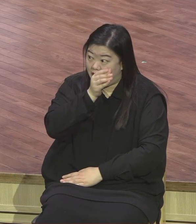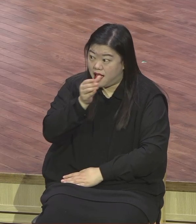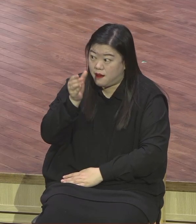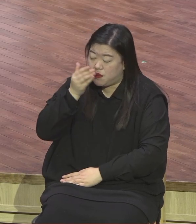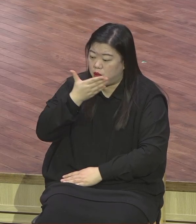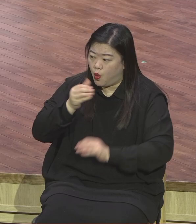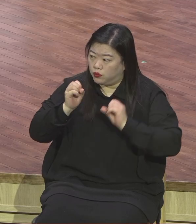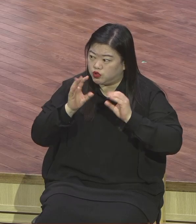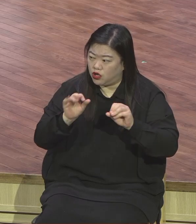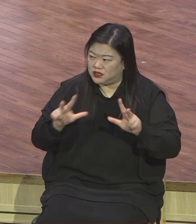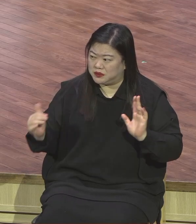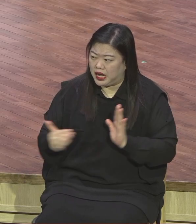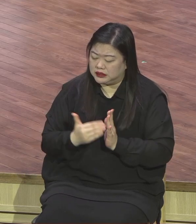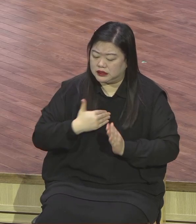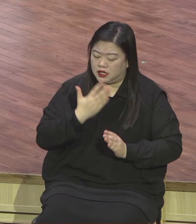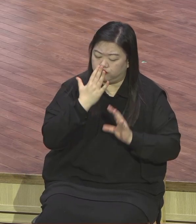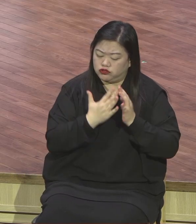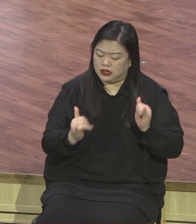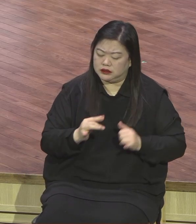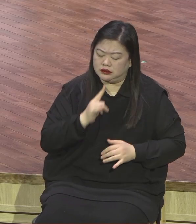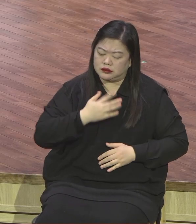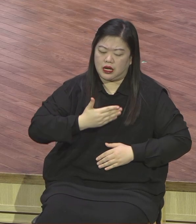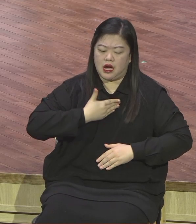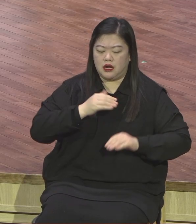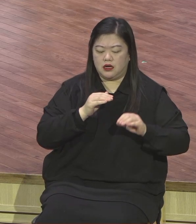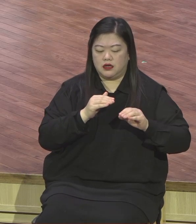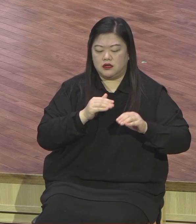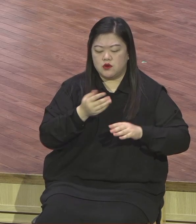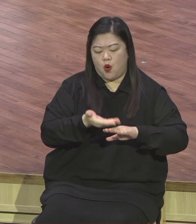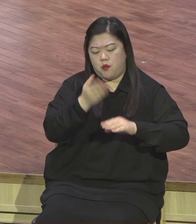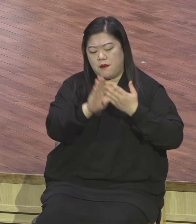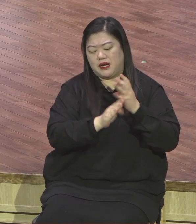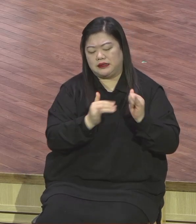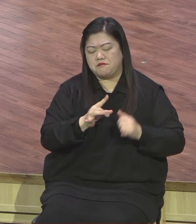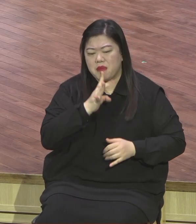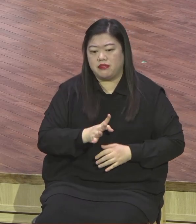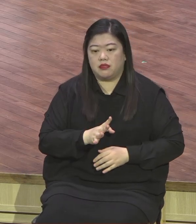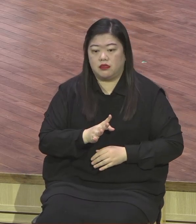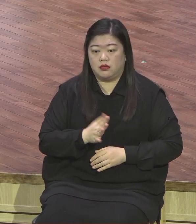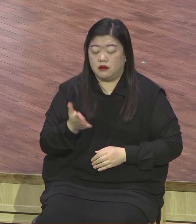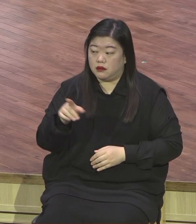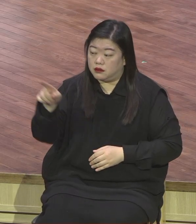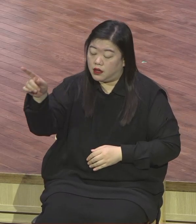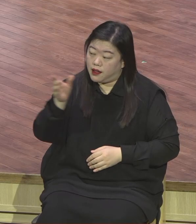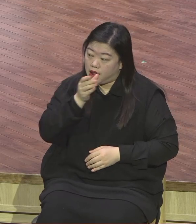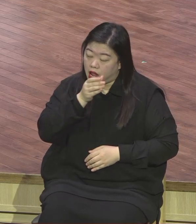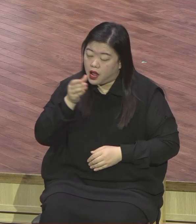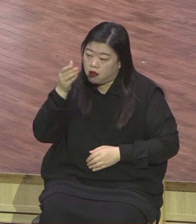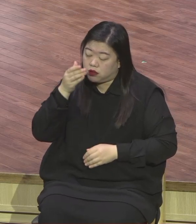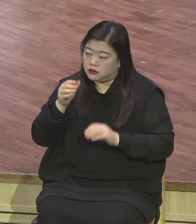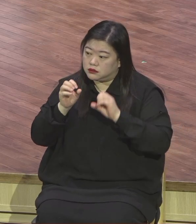순교자가 속출했습니다 예수 믿으면 잡아 가든지 죽이든지